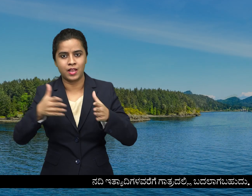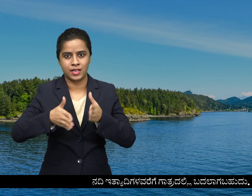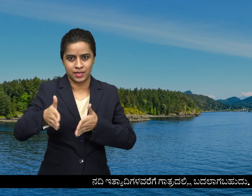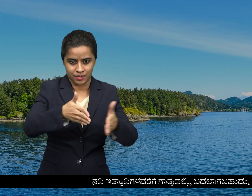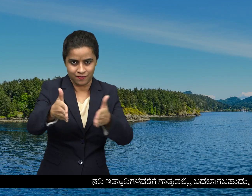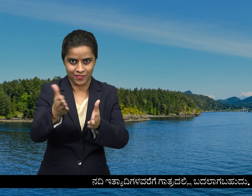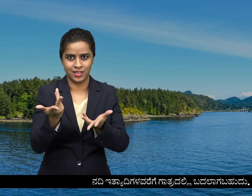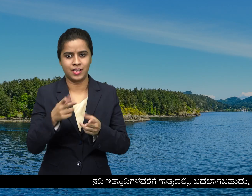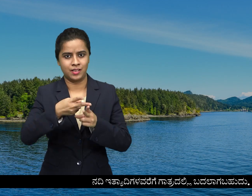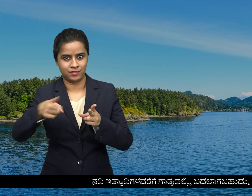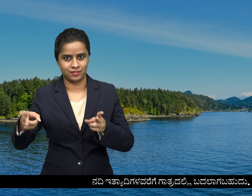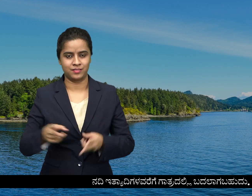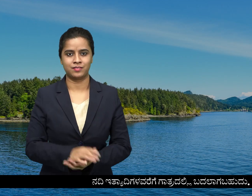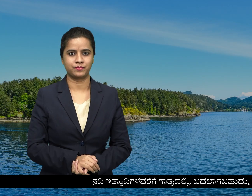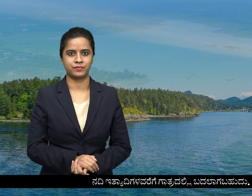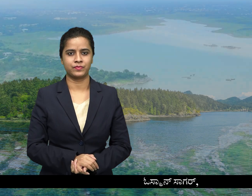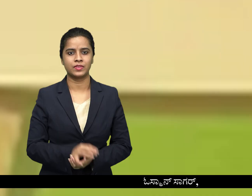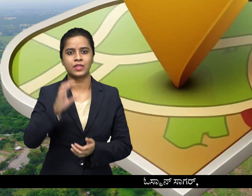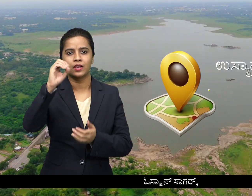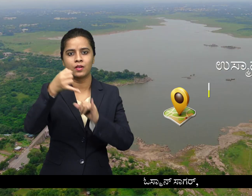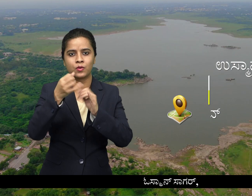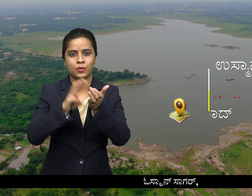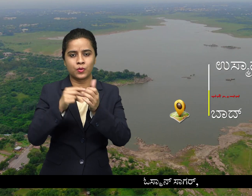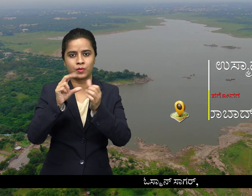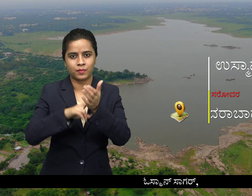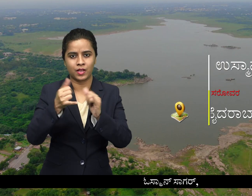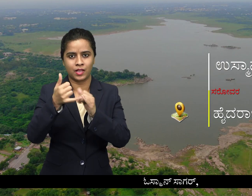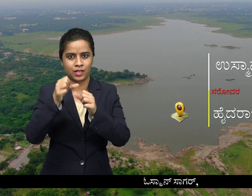ಗಾತ್ರದಲ್ಲಿ ಬದಲಾಗಬಹುದು. ಓಸ್ಮಾನ್ ಸಾಗರ,